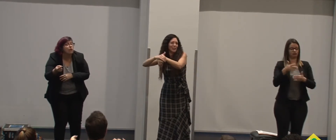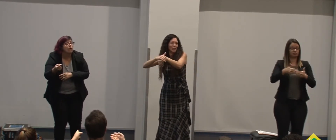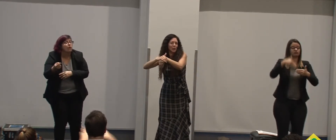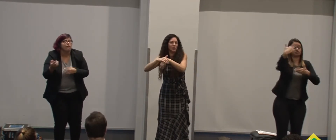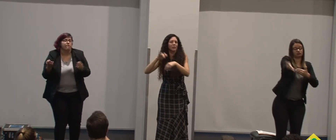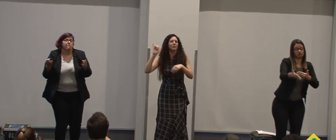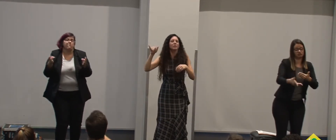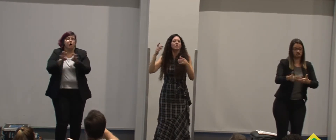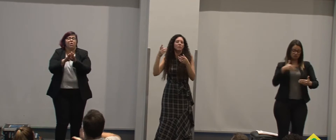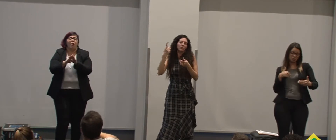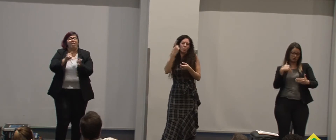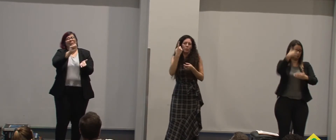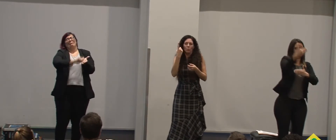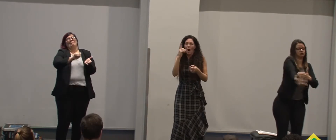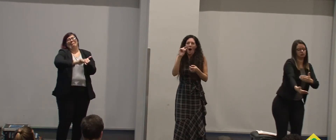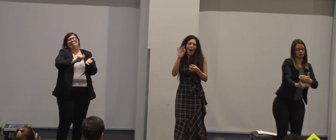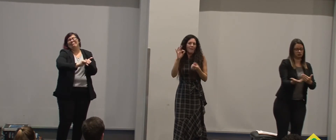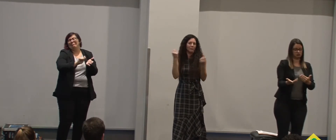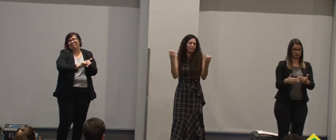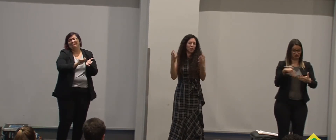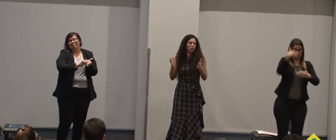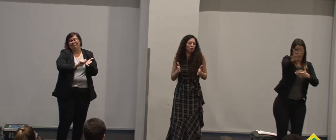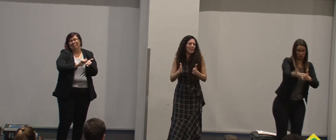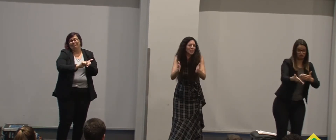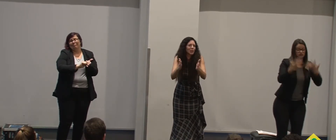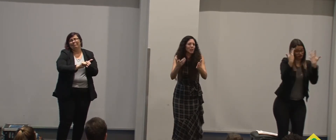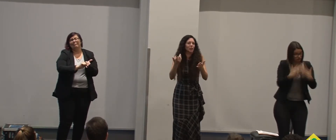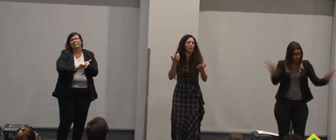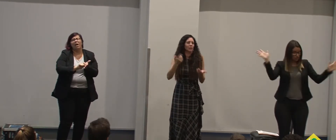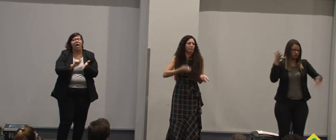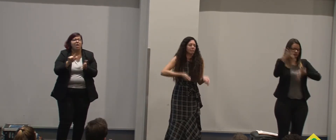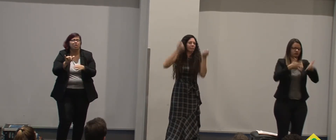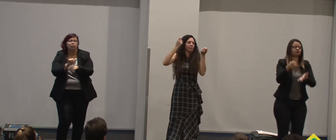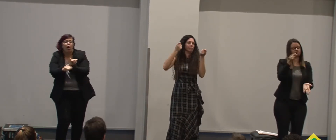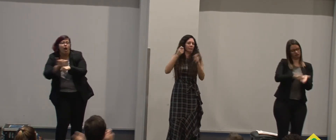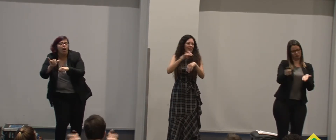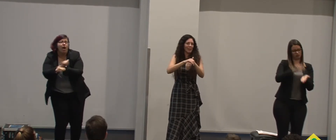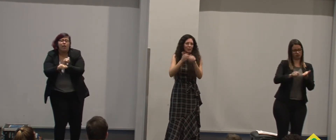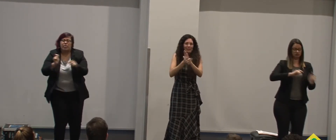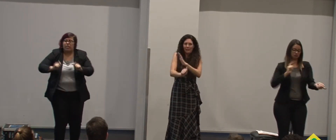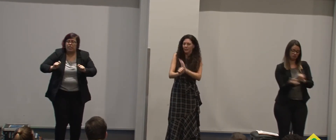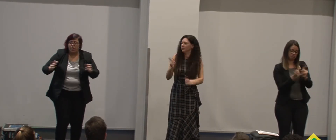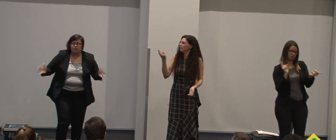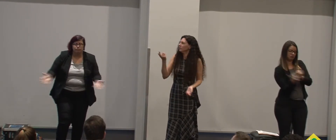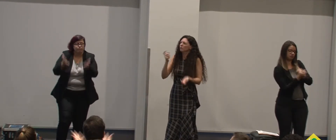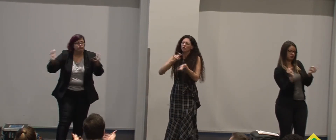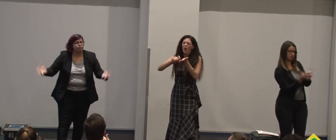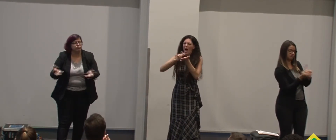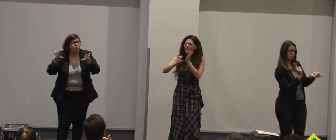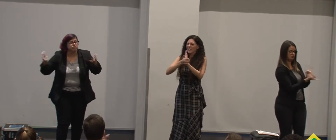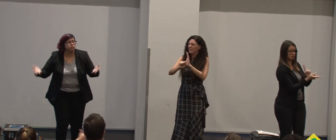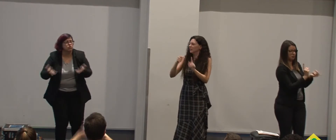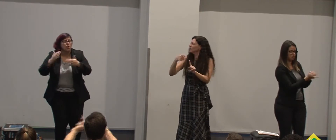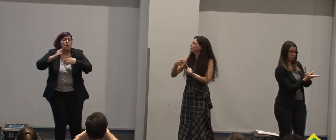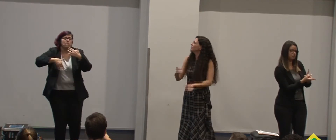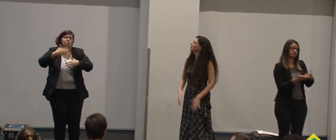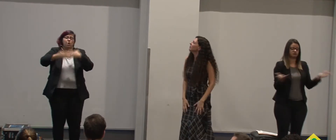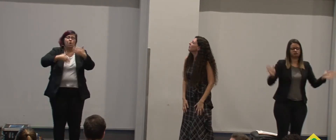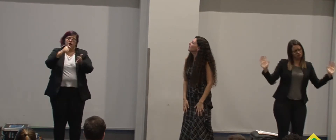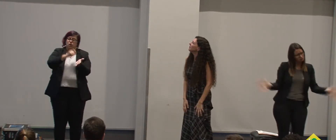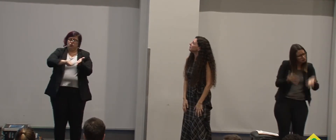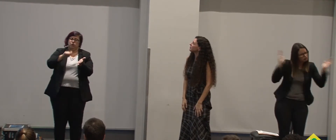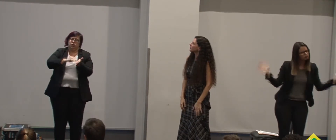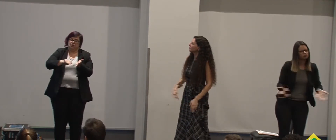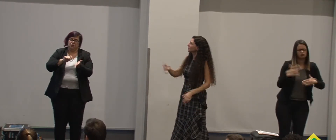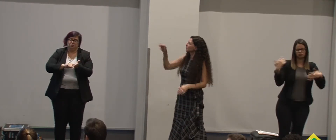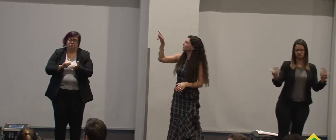fazem um review, que é um fechamento que vai também ser feito em inglês, né? Então é uma estratégia também para poder alavancar a fluência da